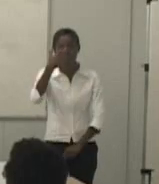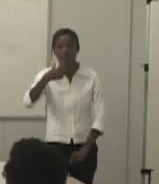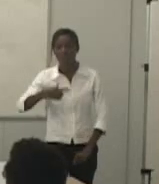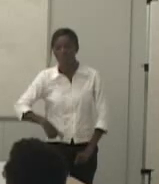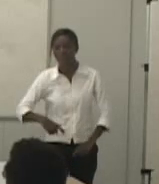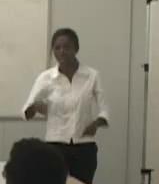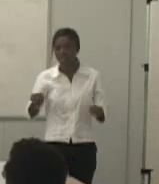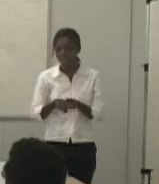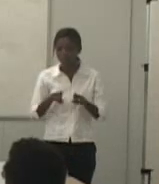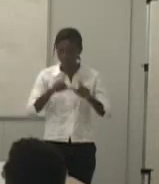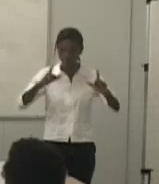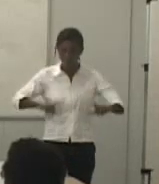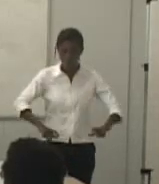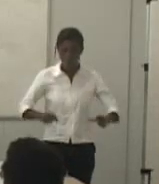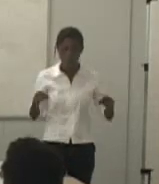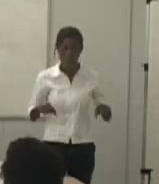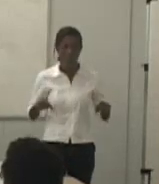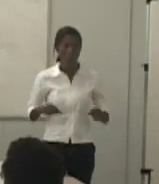aqui muito